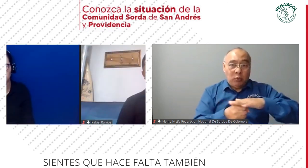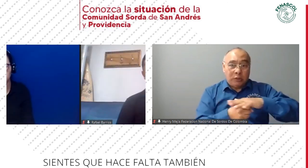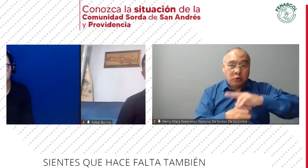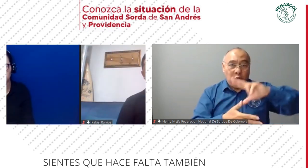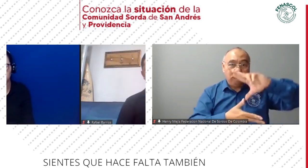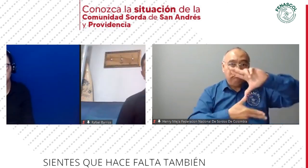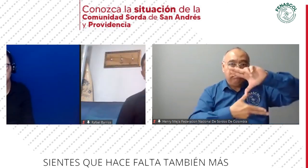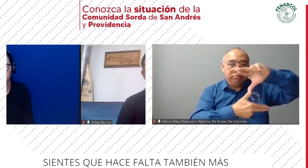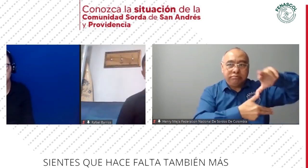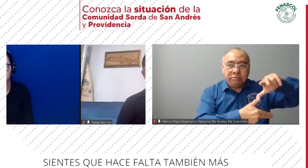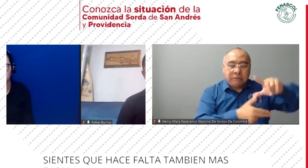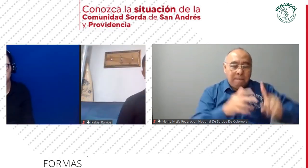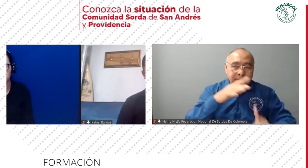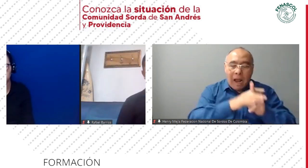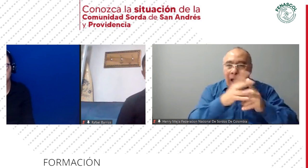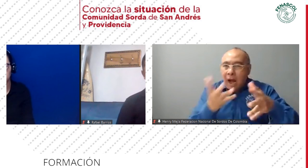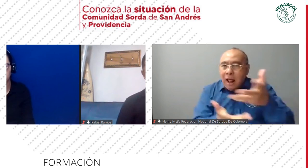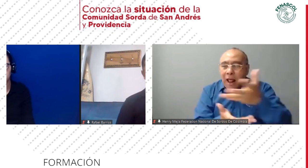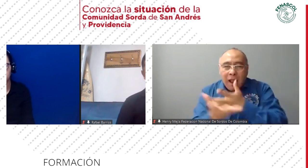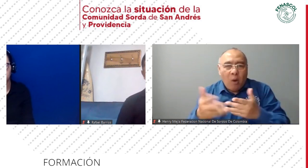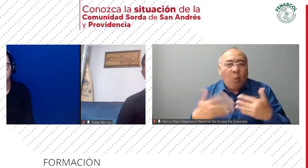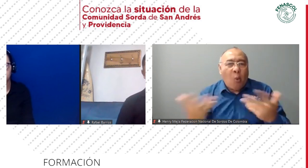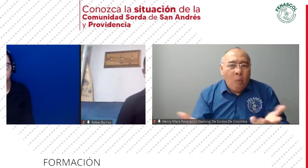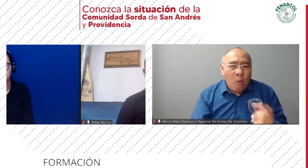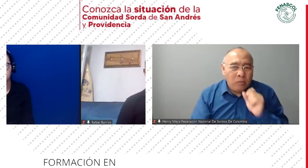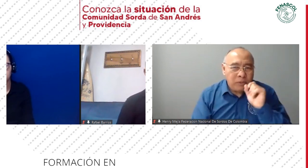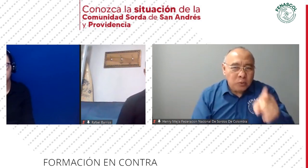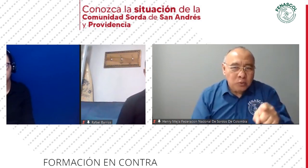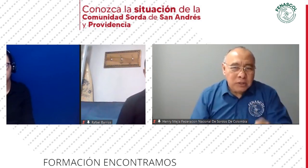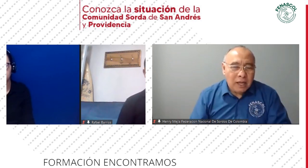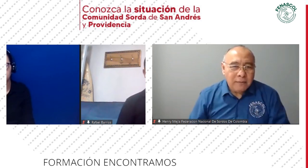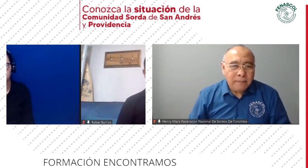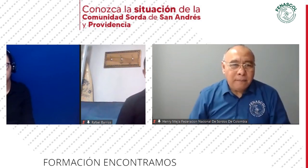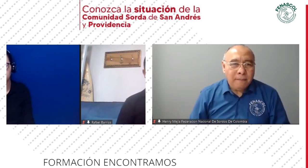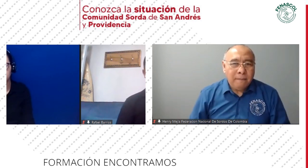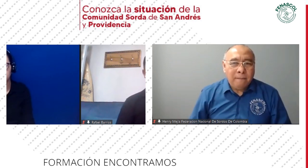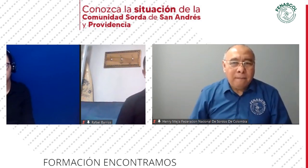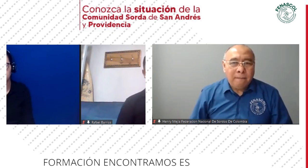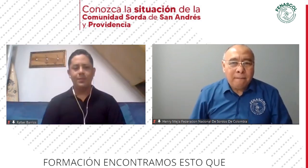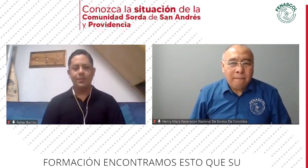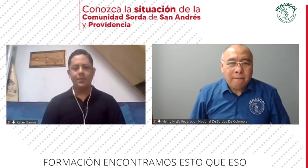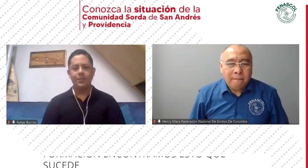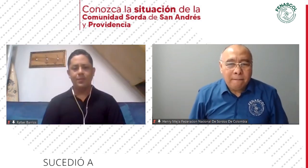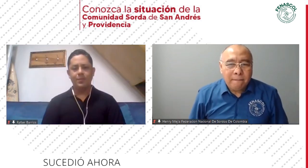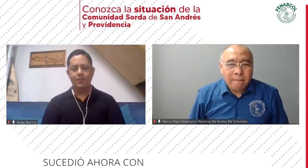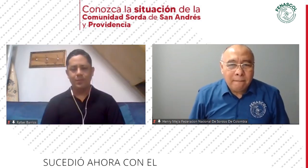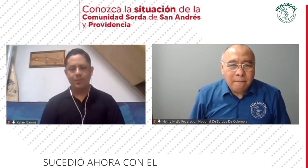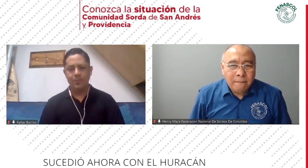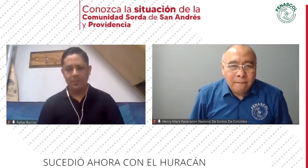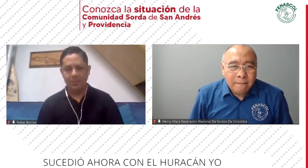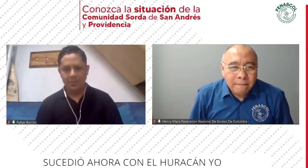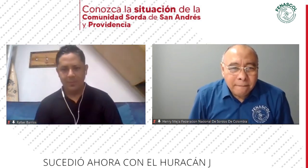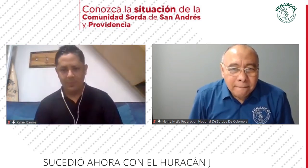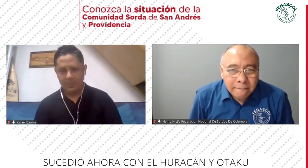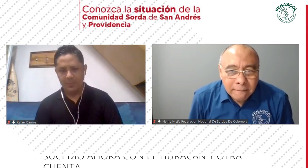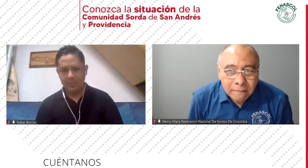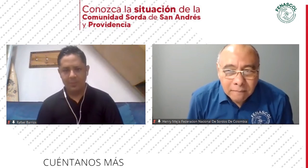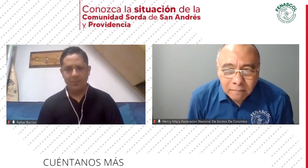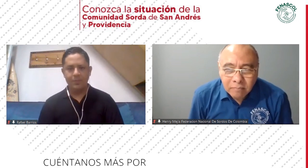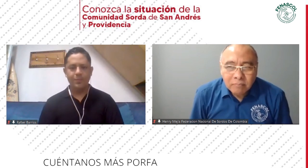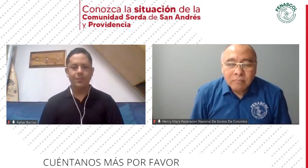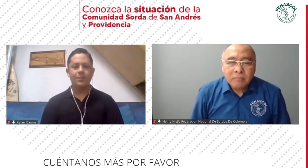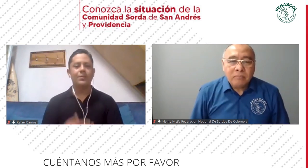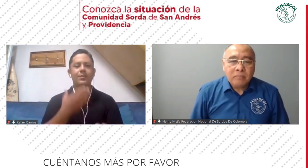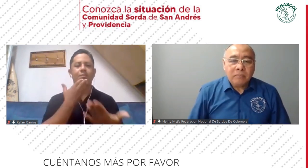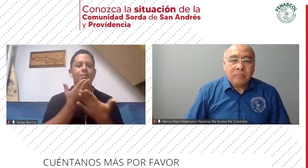también más formación encontramos esto que sucedió ahora con el huracán yo está cuéntanos más